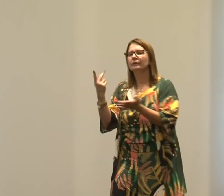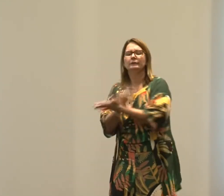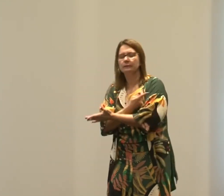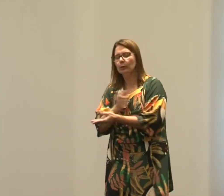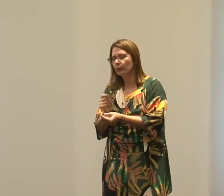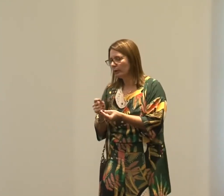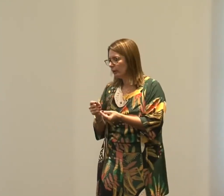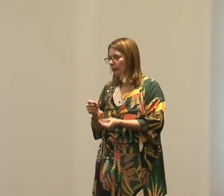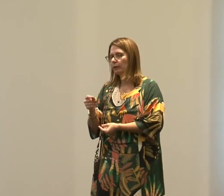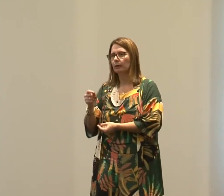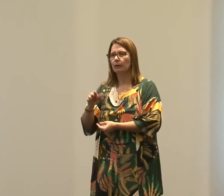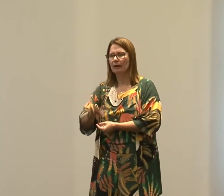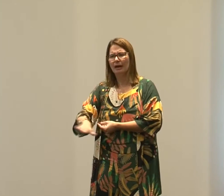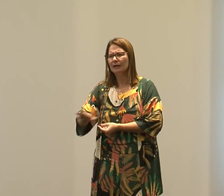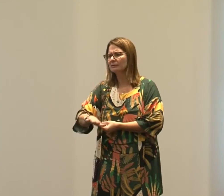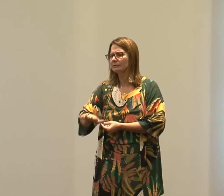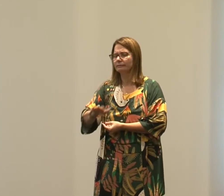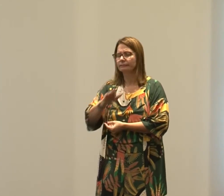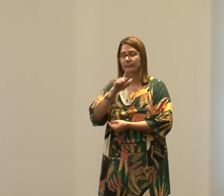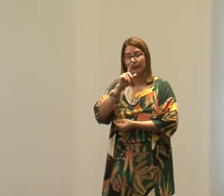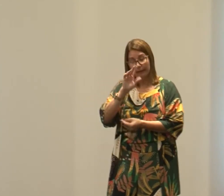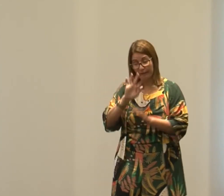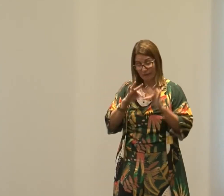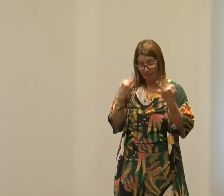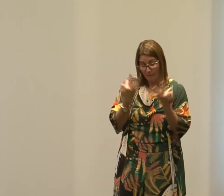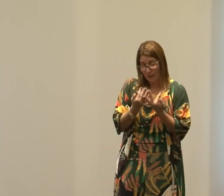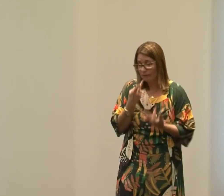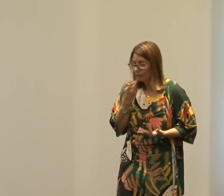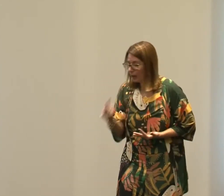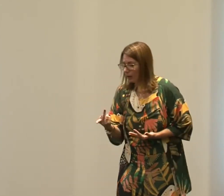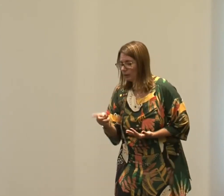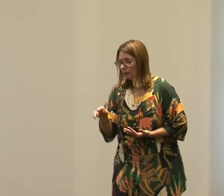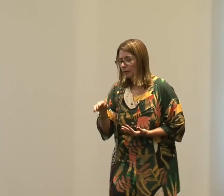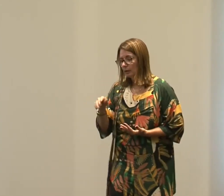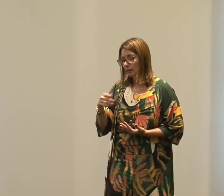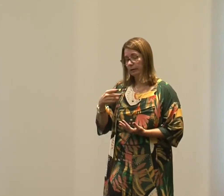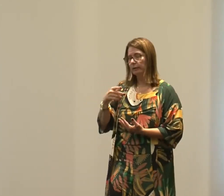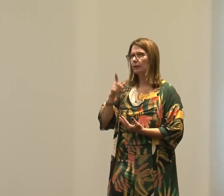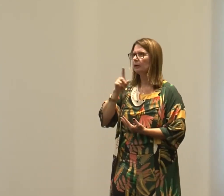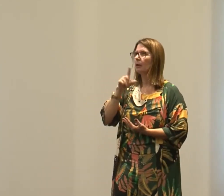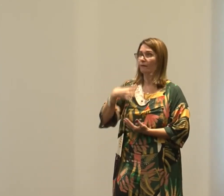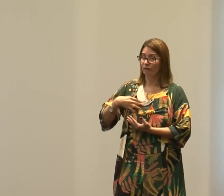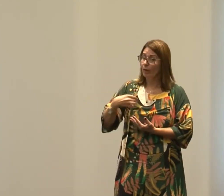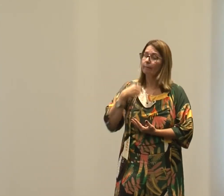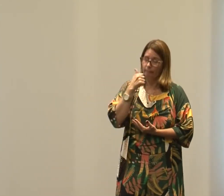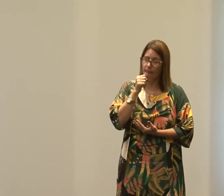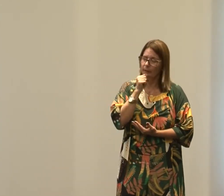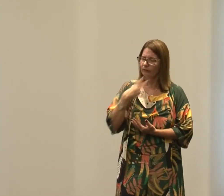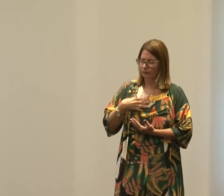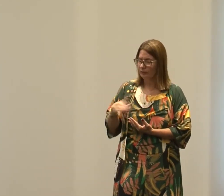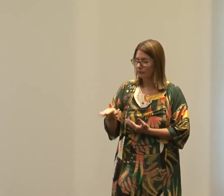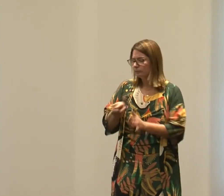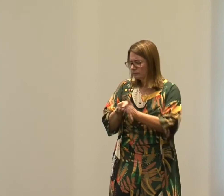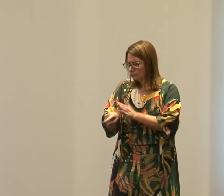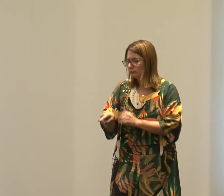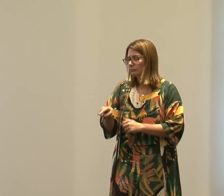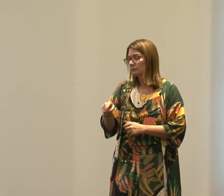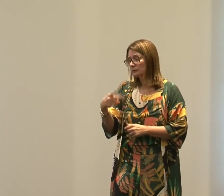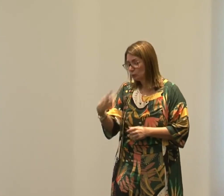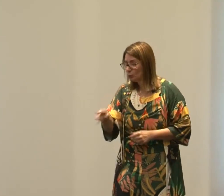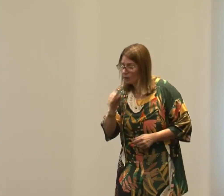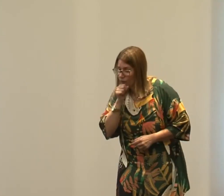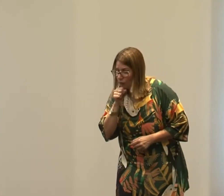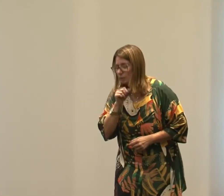Então dá. Então, por vezes acontece das crianças, a família dizer para as crianças,